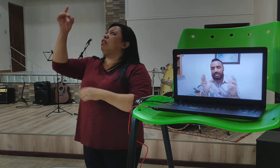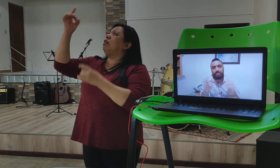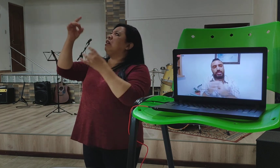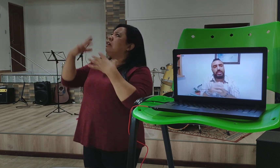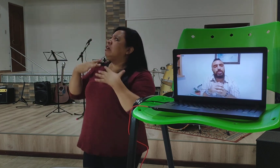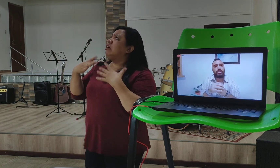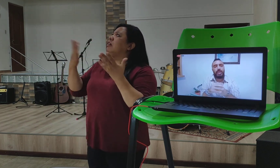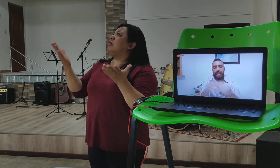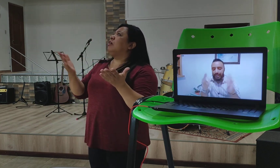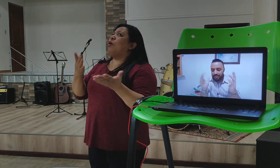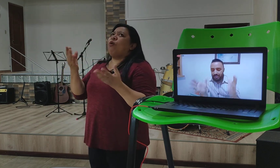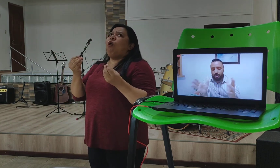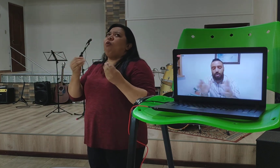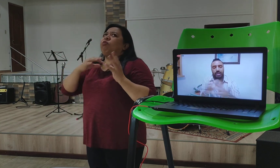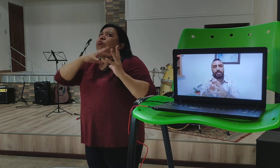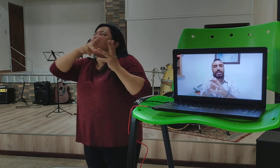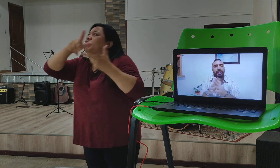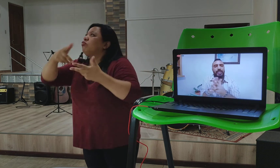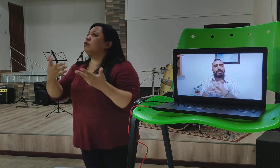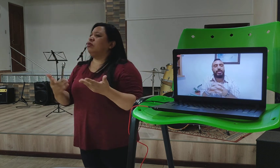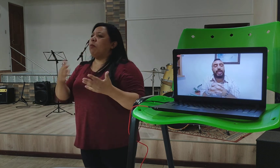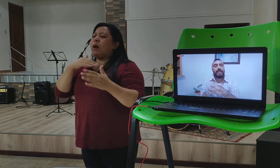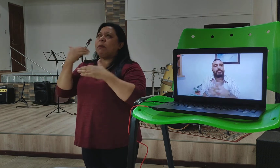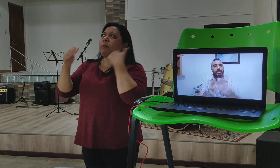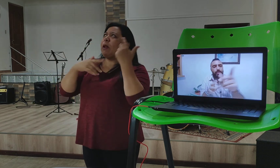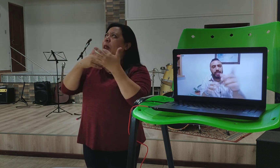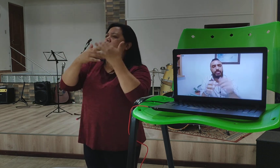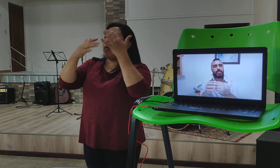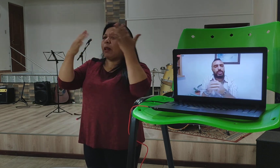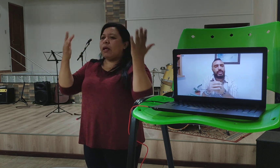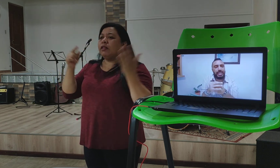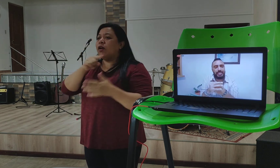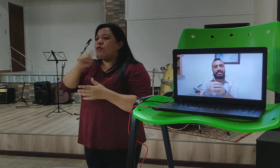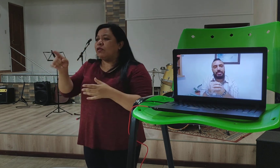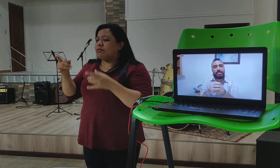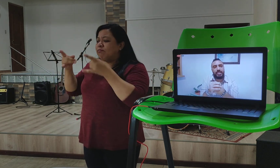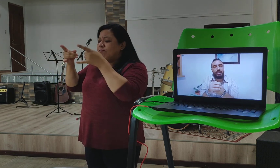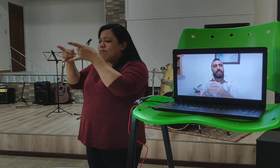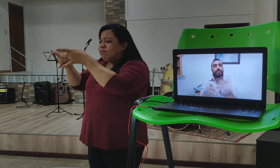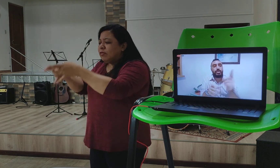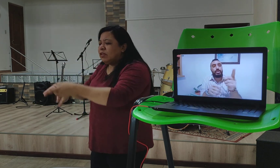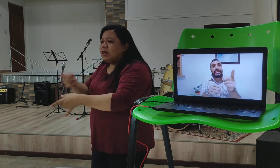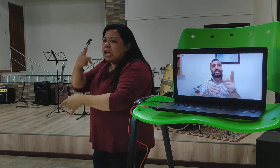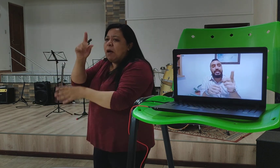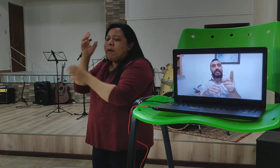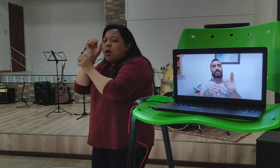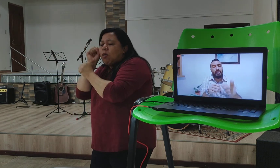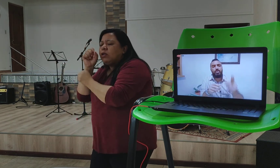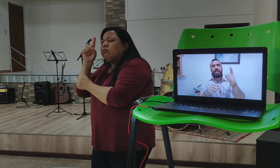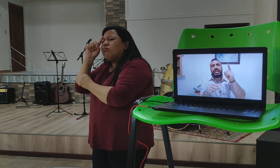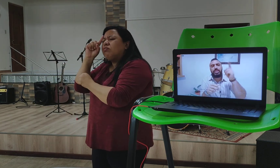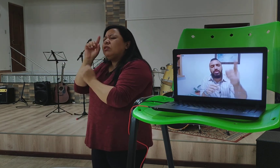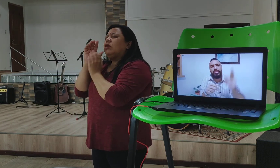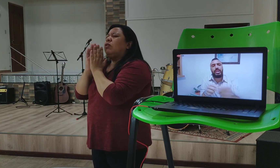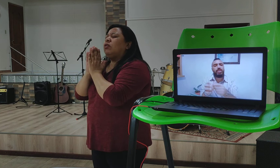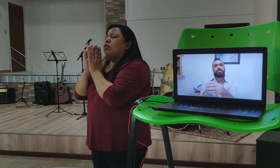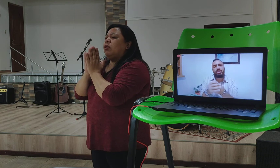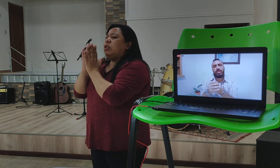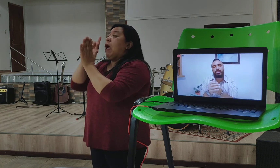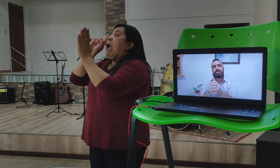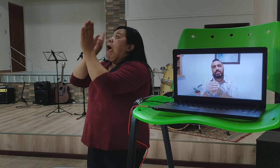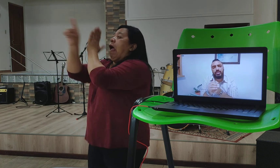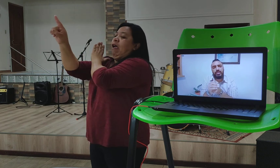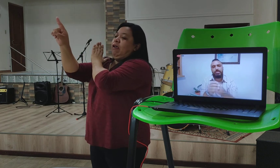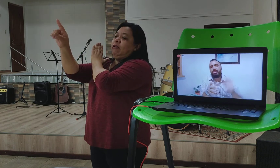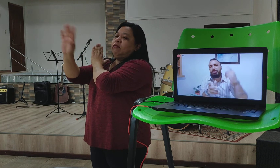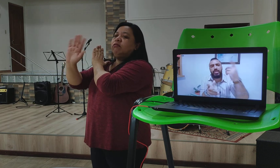Será que Deus me deixou? Aí a gente se coloca na beira da cama para orar. Eu queria que você orasse dessa maneira, eu queria que você orasse não questionando